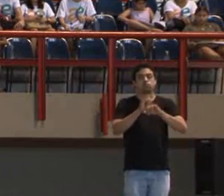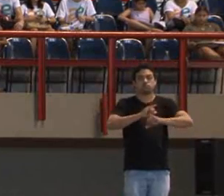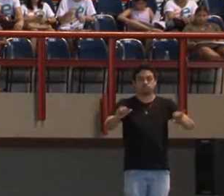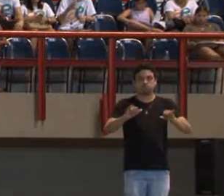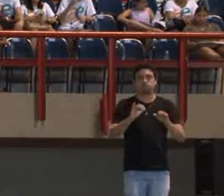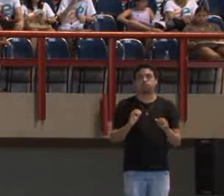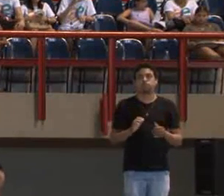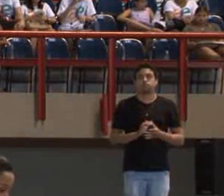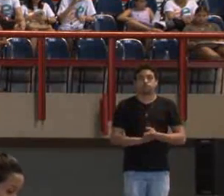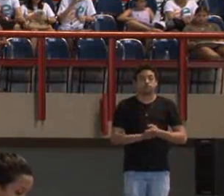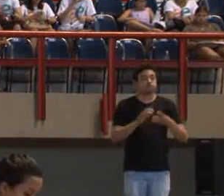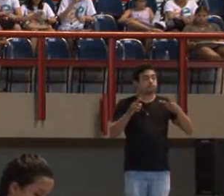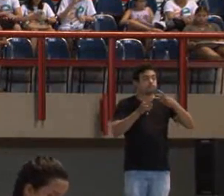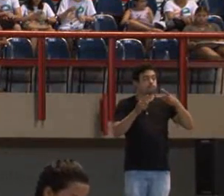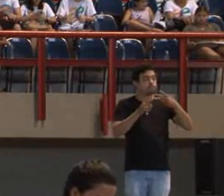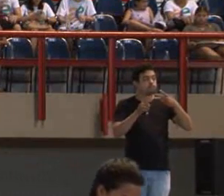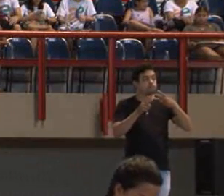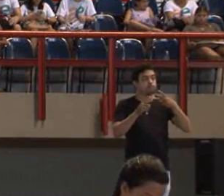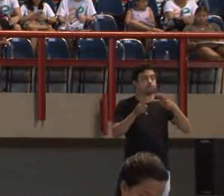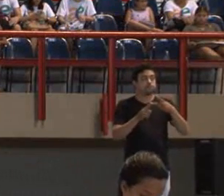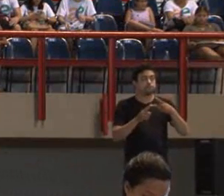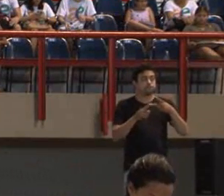queria dar. O segundo,